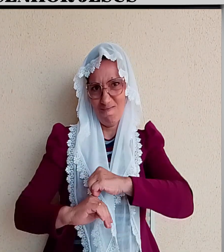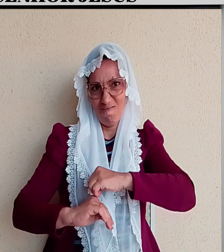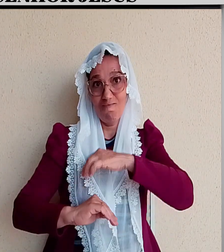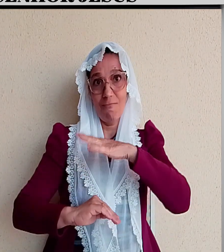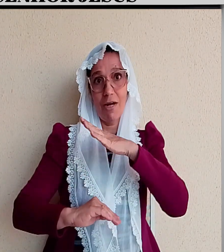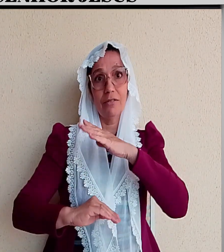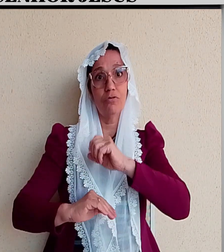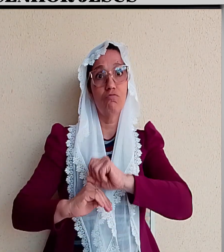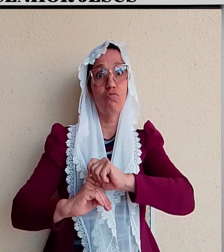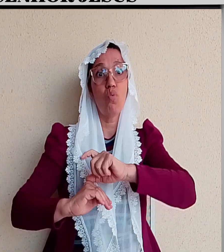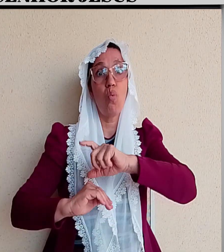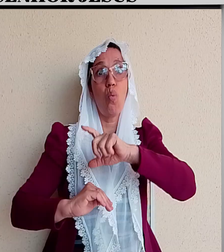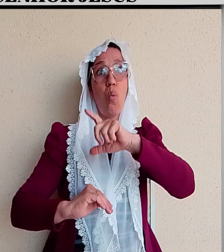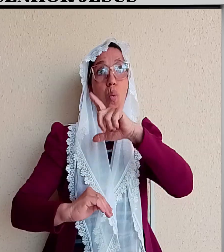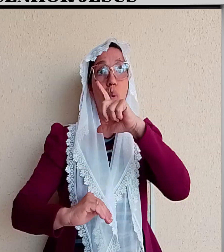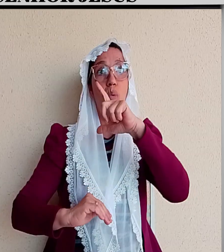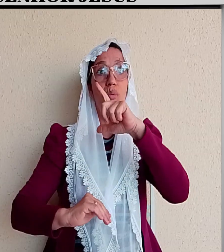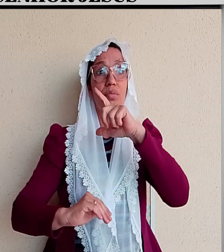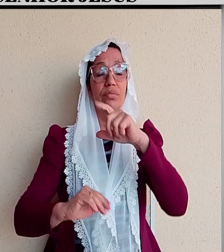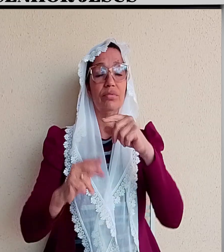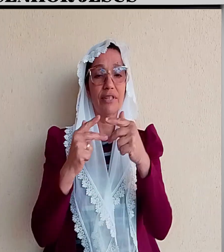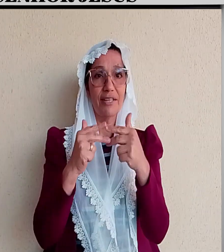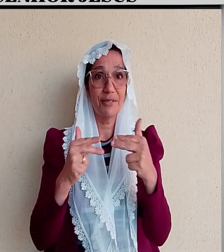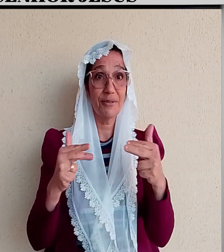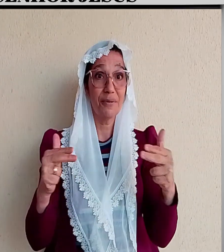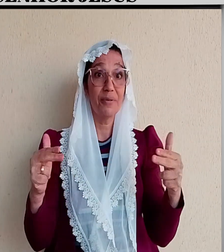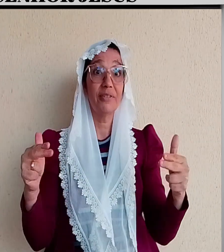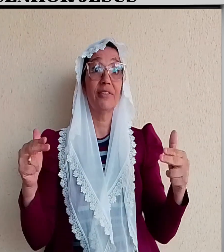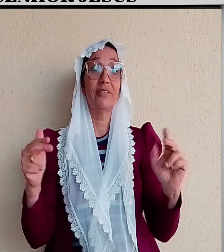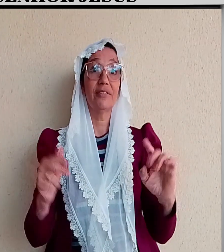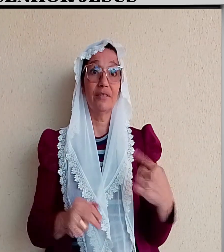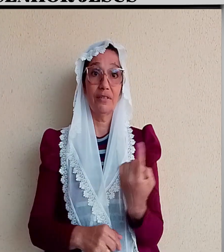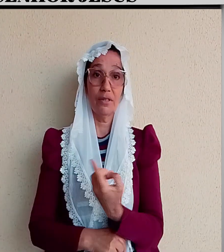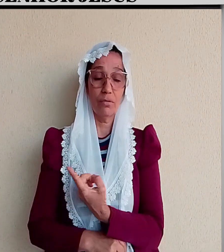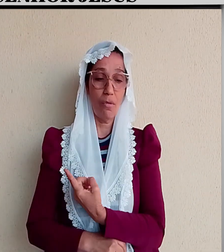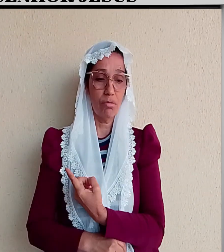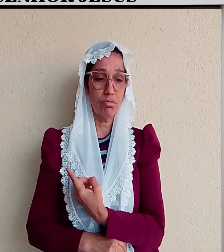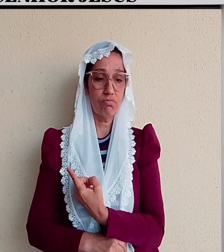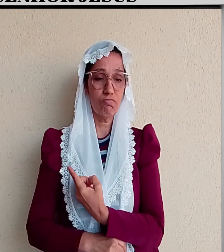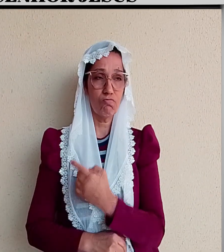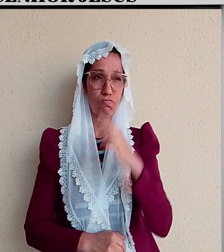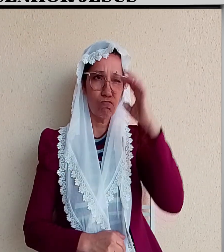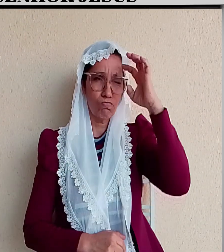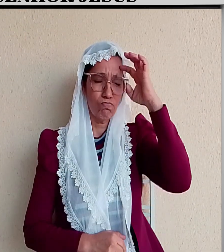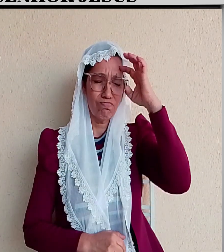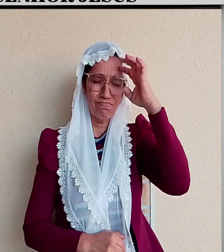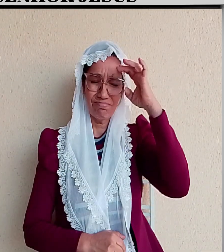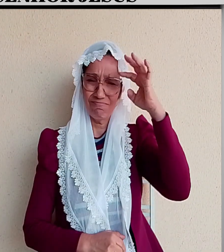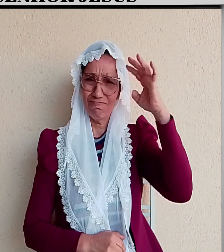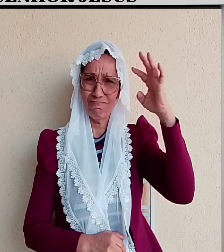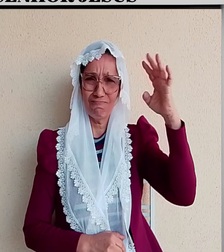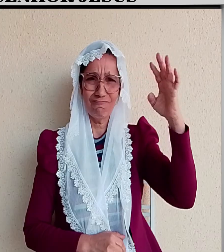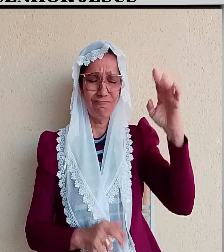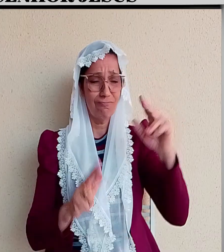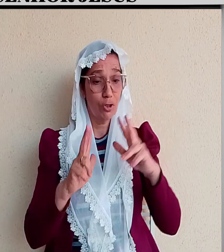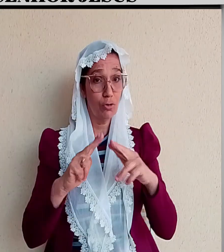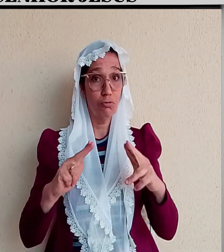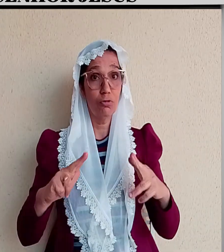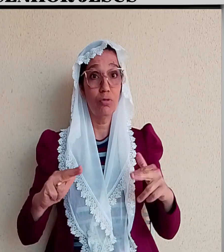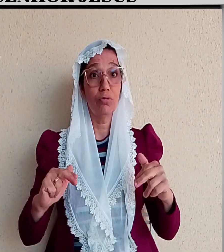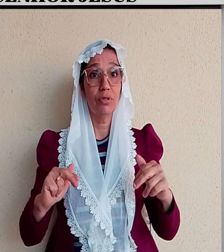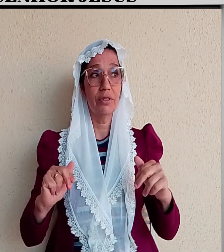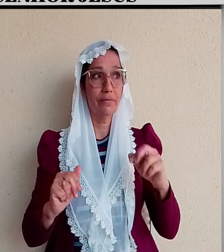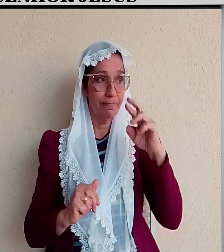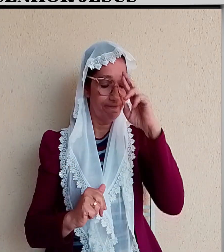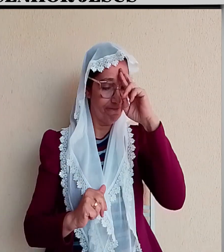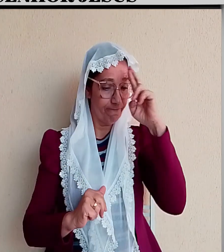sobrenatural. Glória a Jesus. Ah, mas na onde já se viu? O Senhor vai pagar conta? O Senhor vai falar de coisa material? Aí